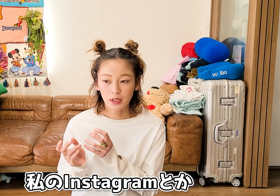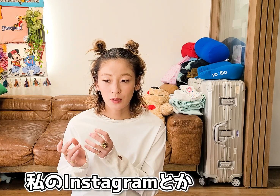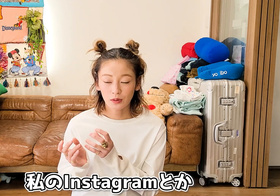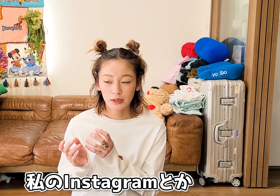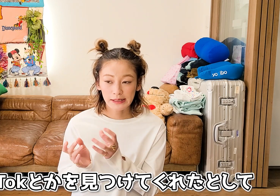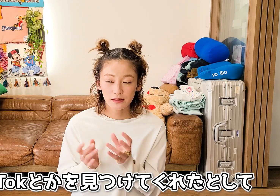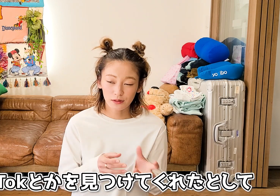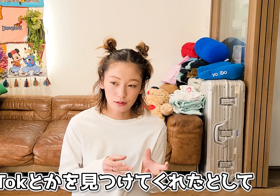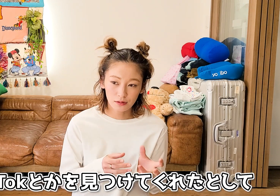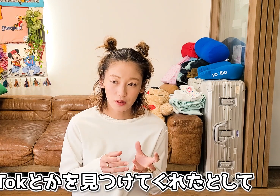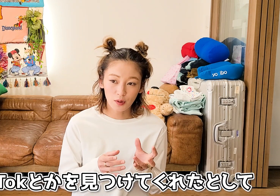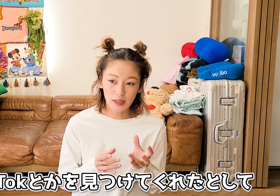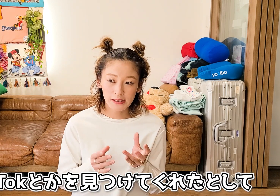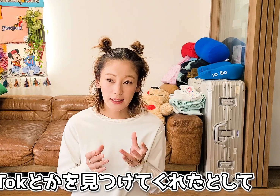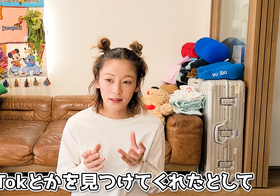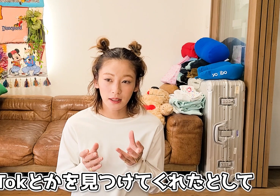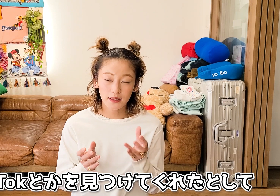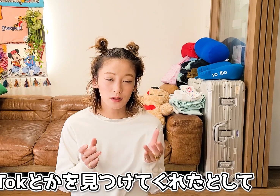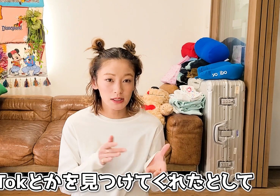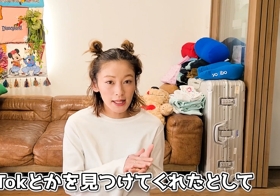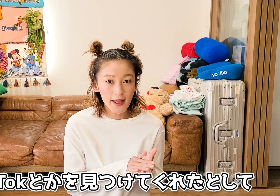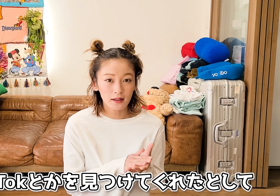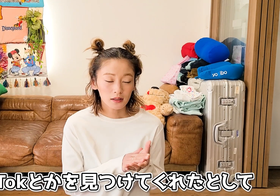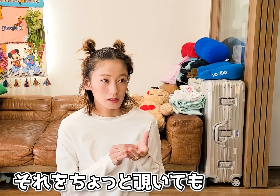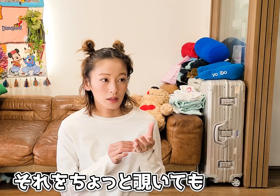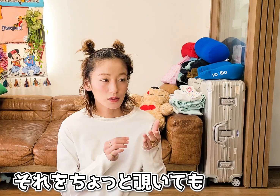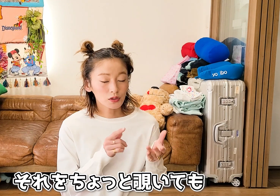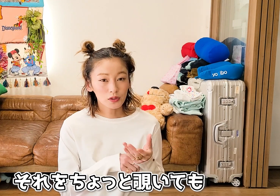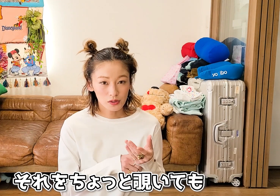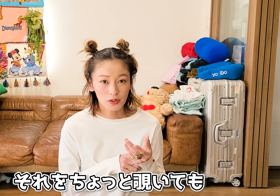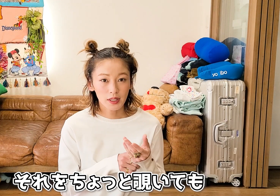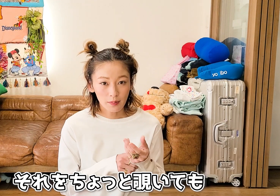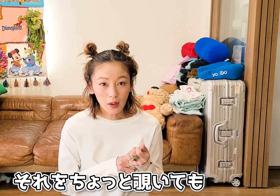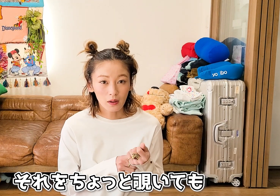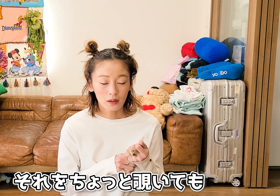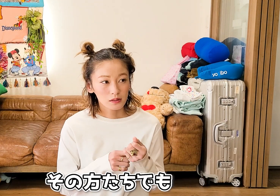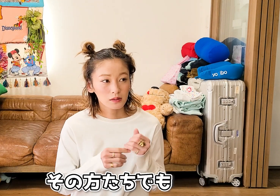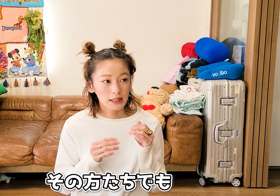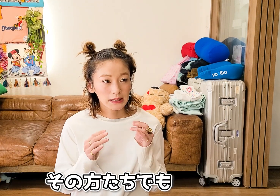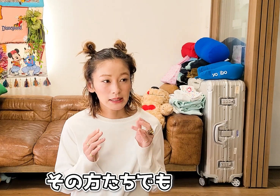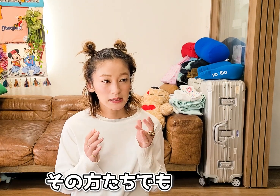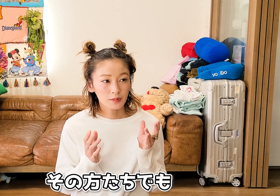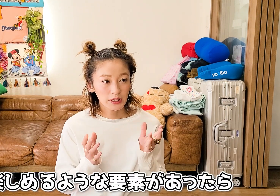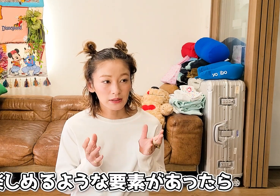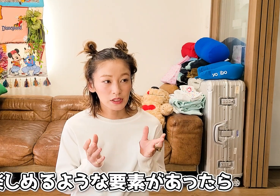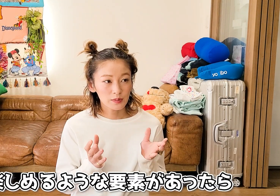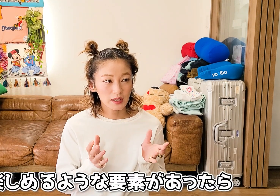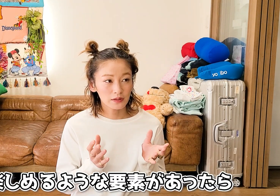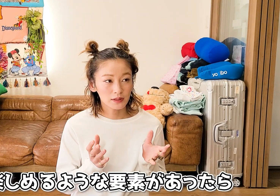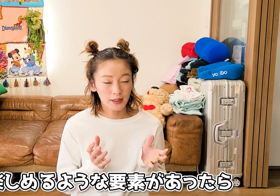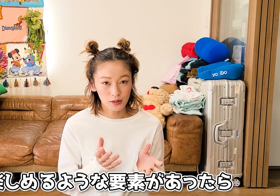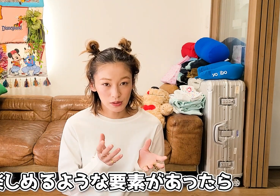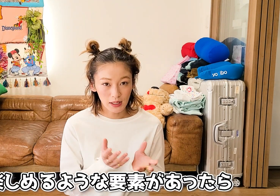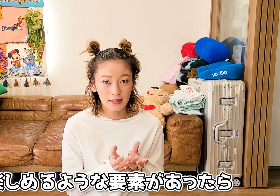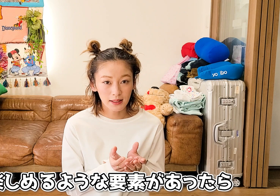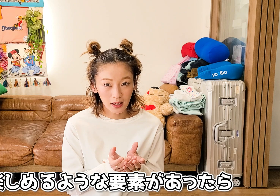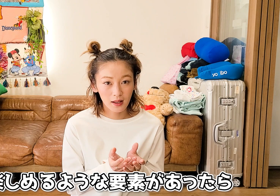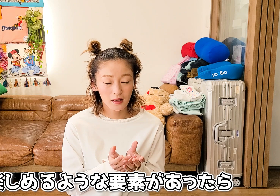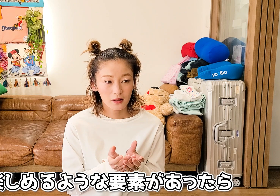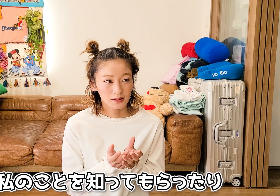を TikTok とかを見つけてくれたとして、それをちょっと覗いても、その方たちでも楽しめるような要素があったら、私